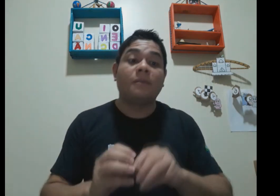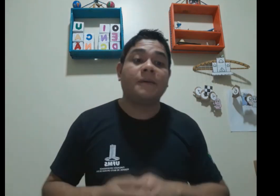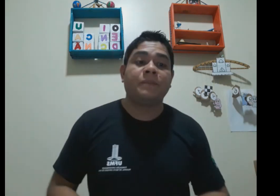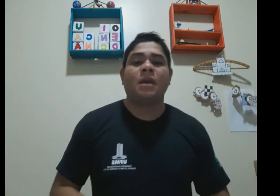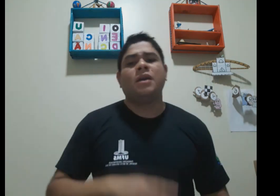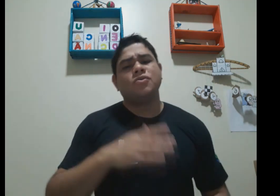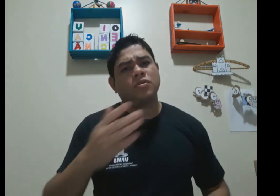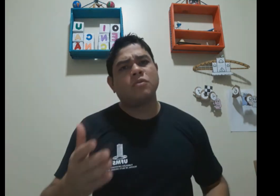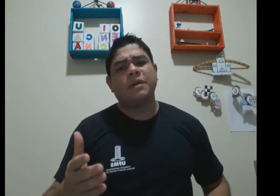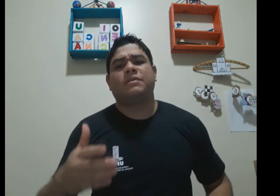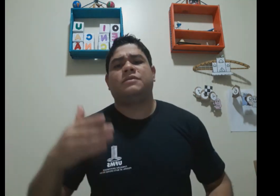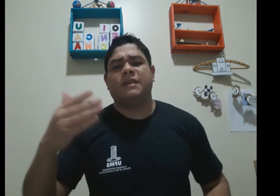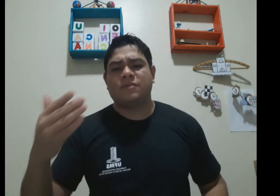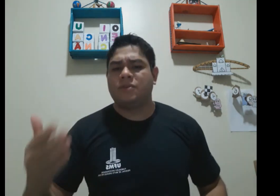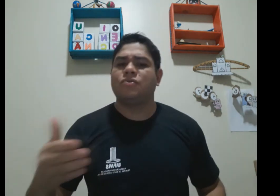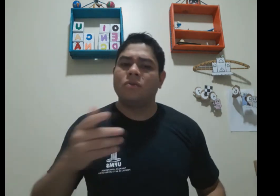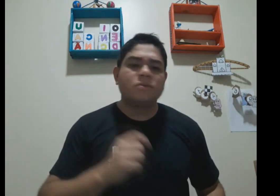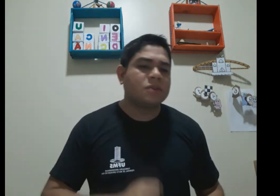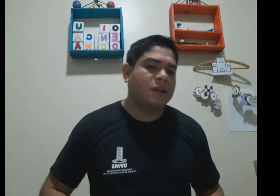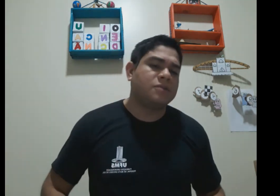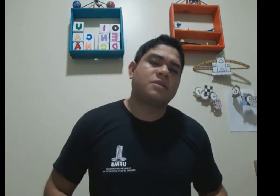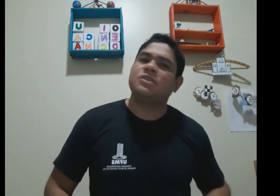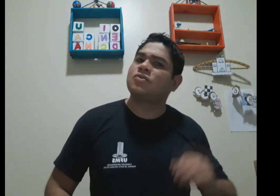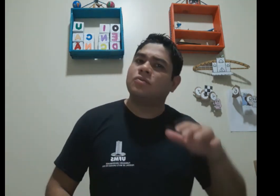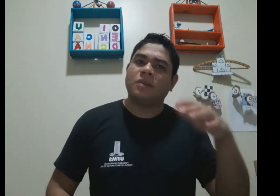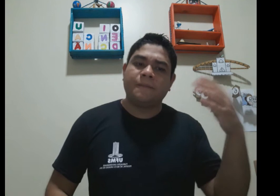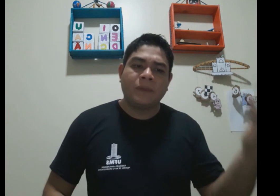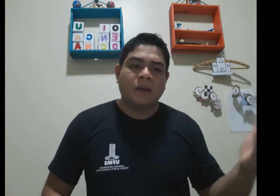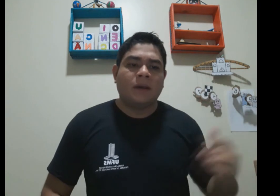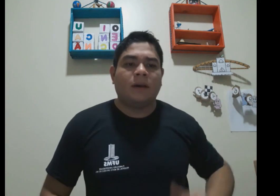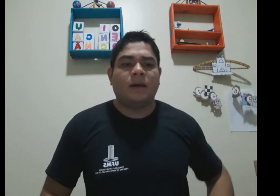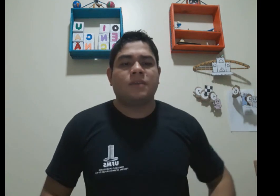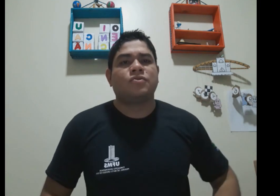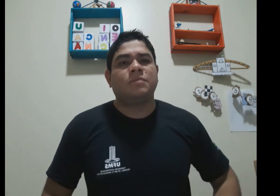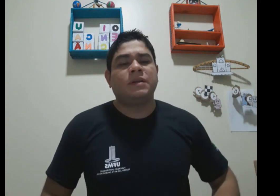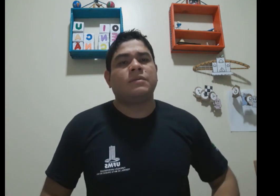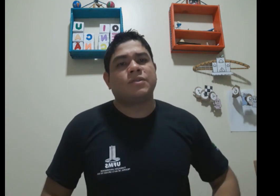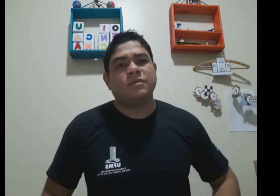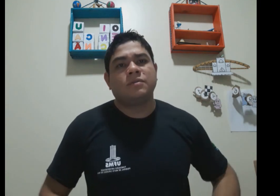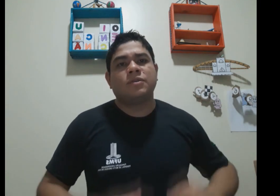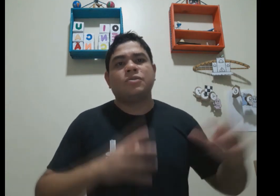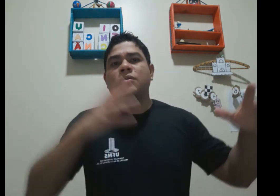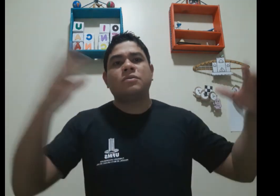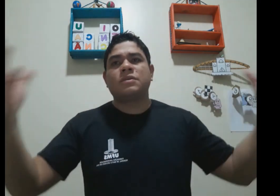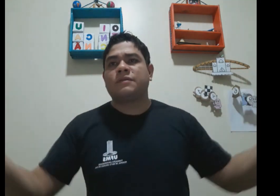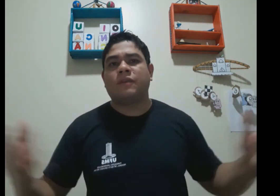obra. Em outro momento a gente vai discutir outros textos que discutem sobre o assunto de outras